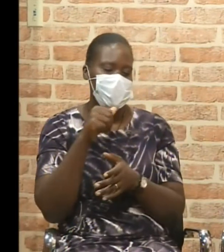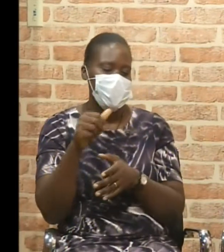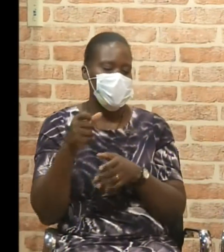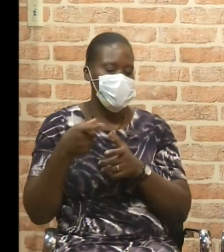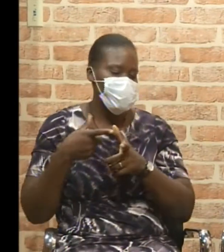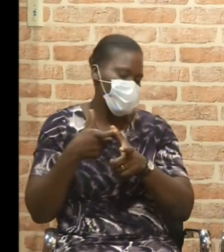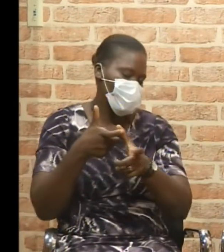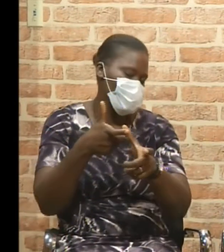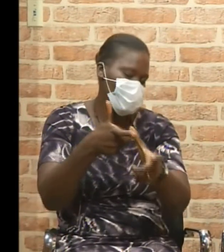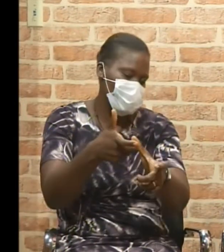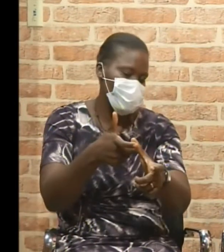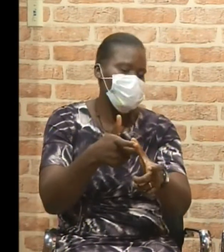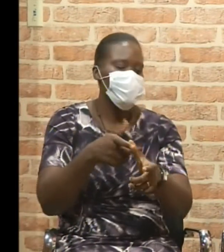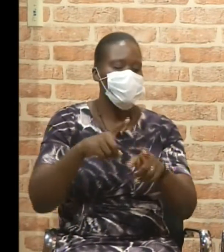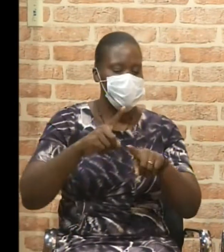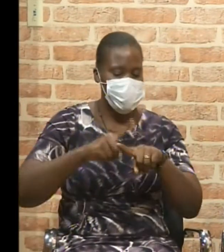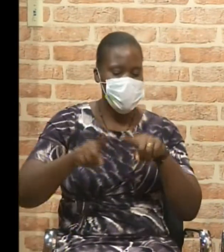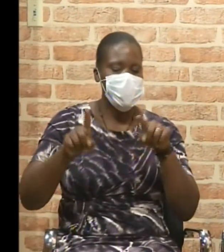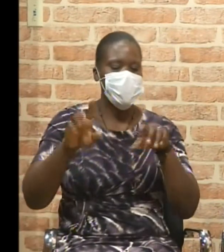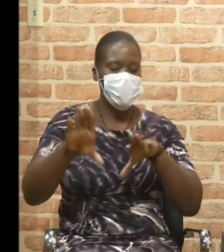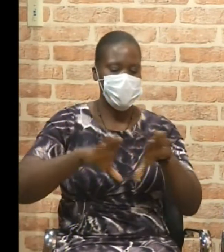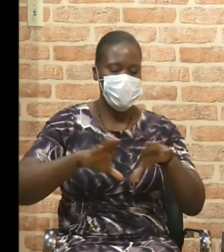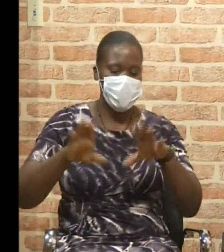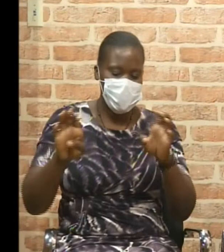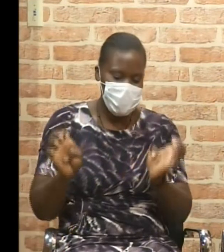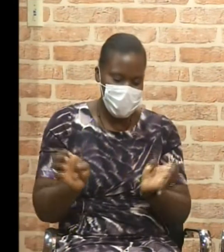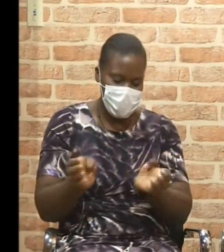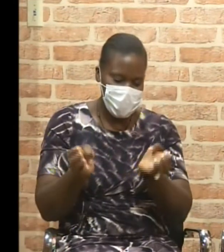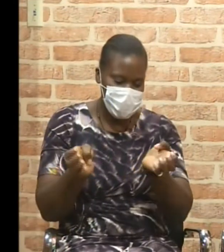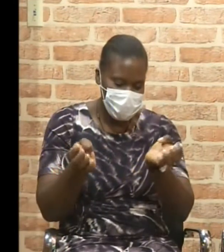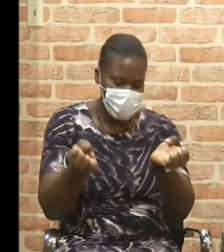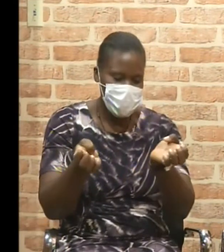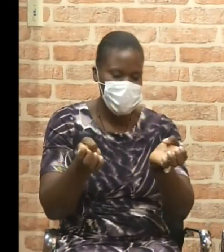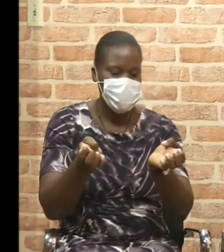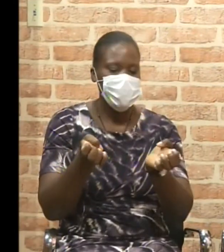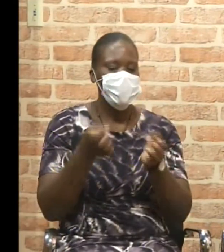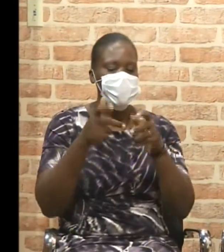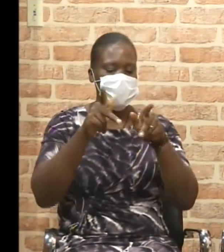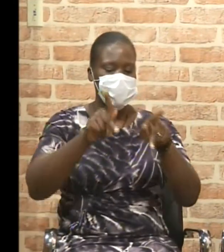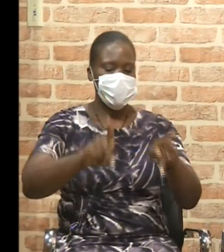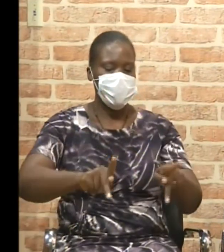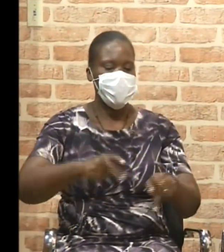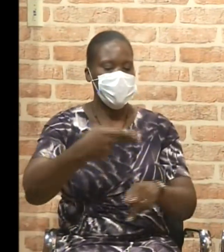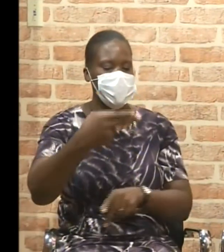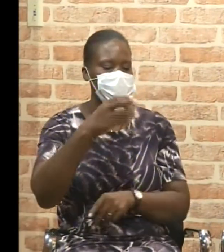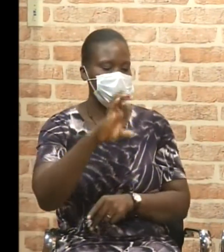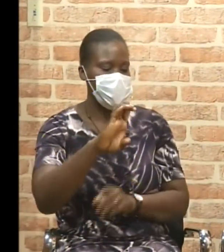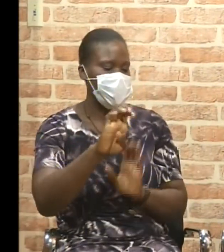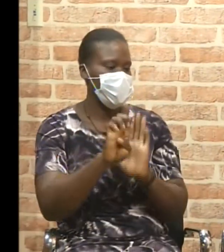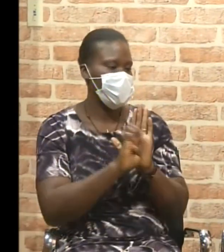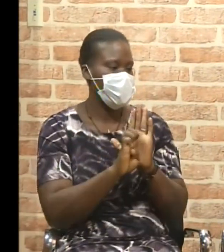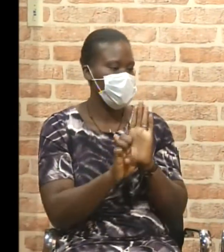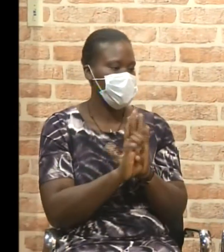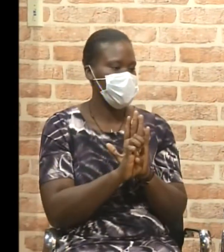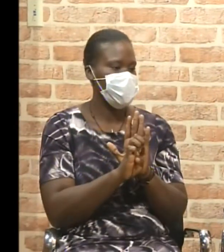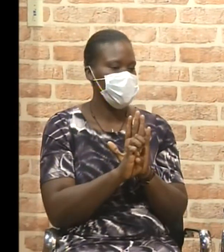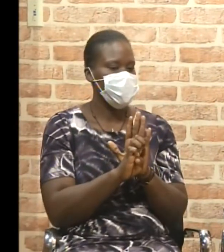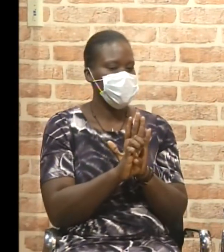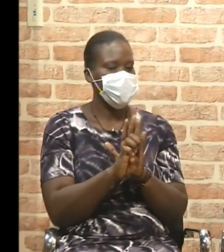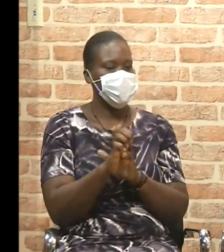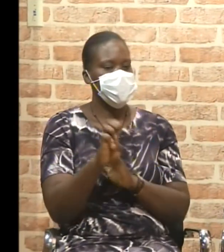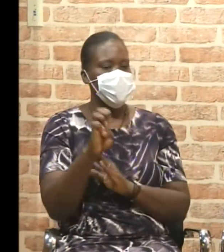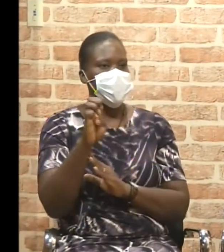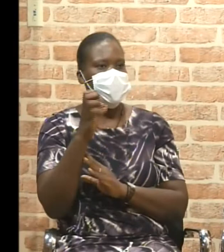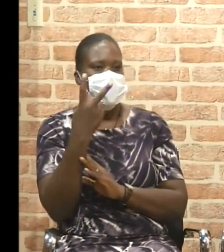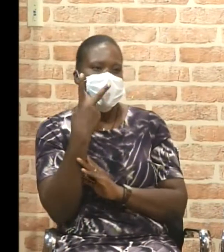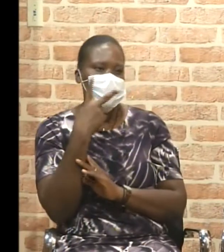il est vrai que gagne un contexte qui est difficile, contribution pour droit mon handicapé, moi pas le bon simple exemple parce que c'était toujours